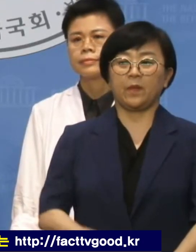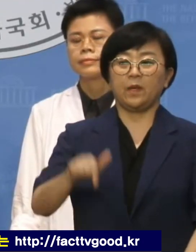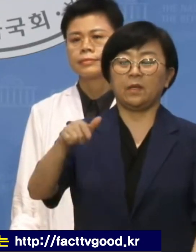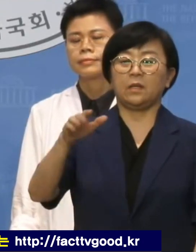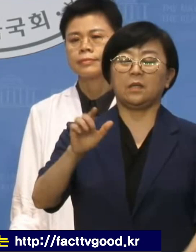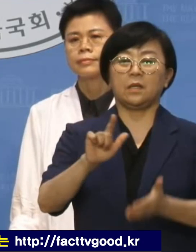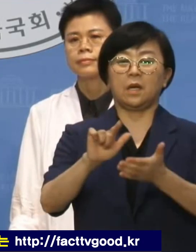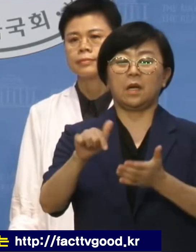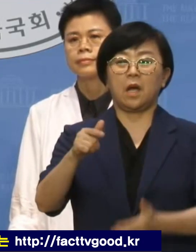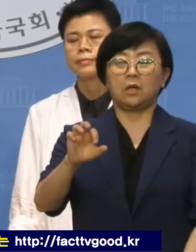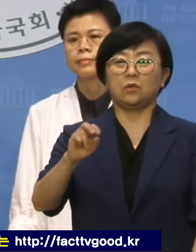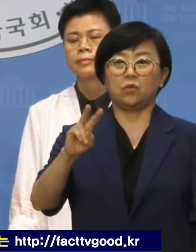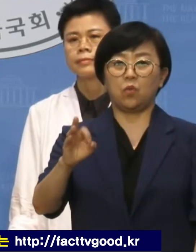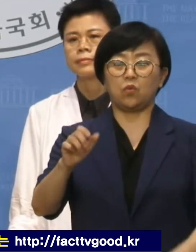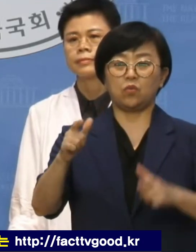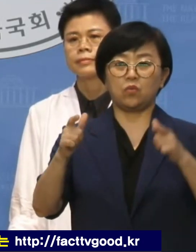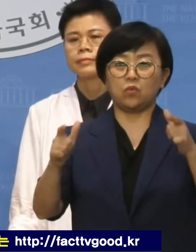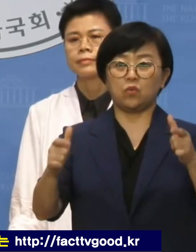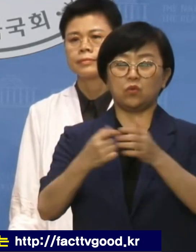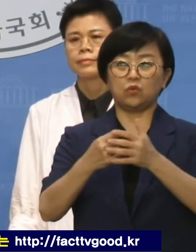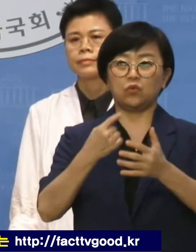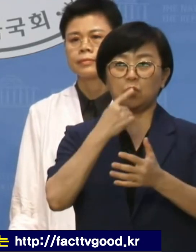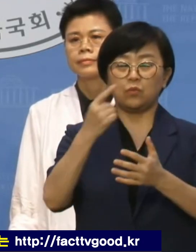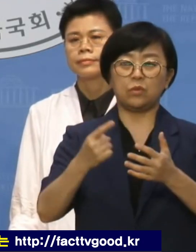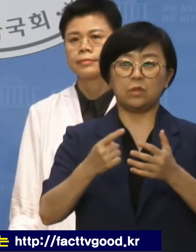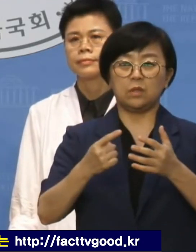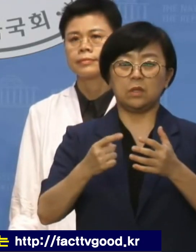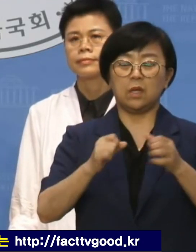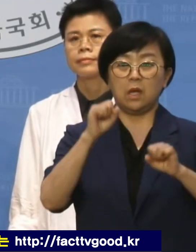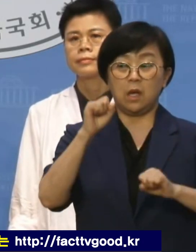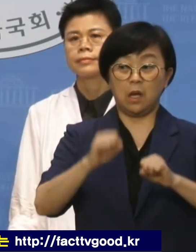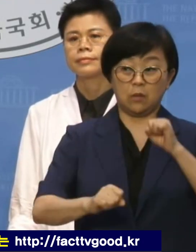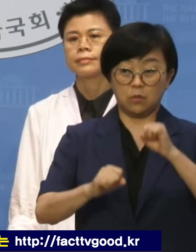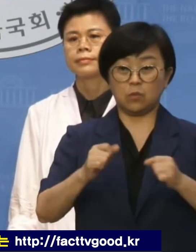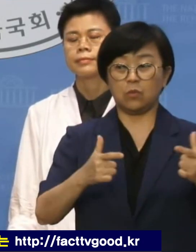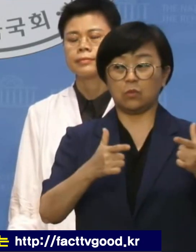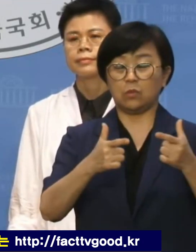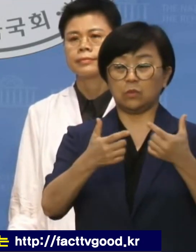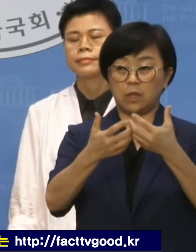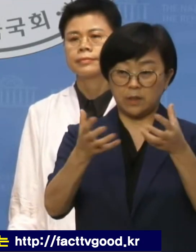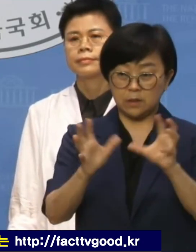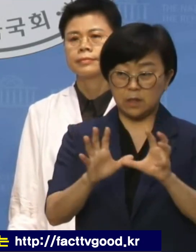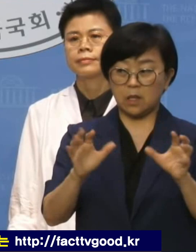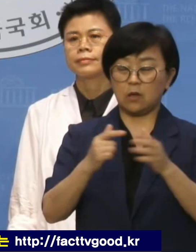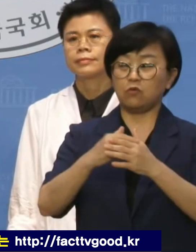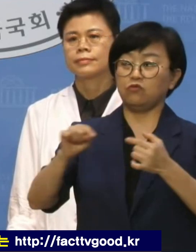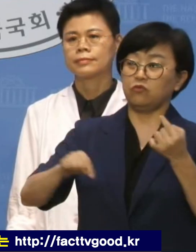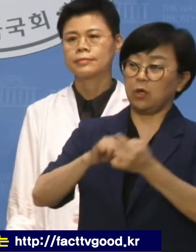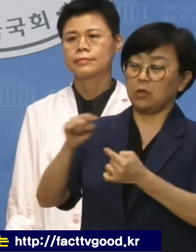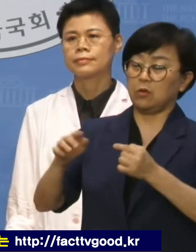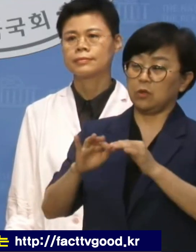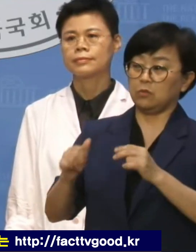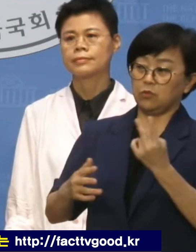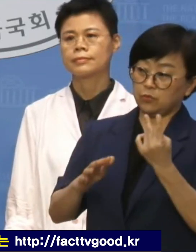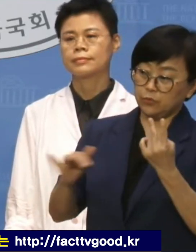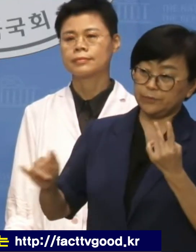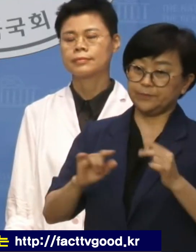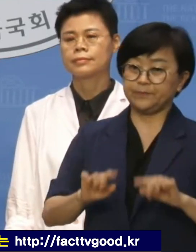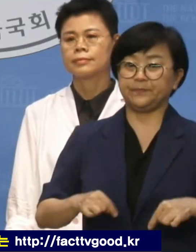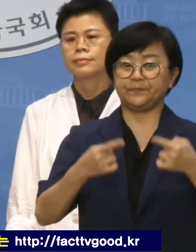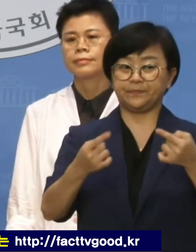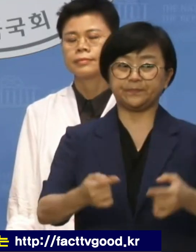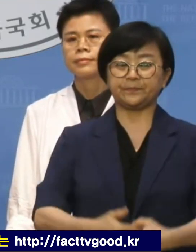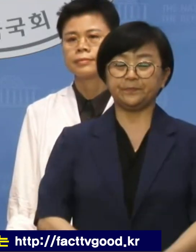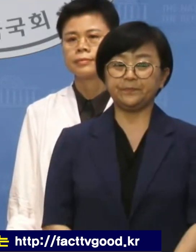강동구 주민 강동촛불행동단체의 김상우 공동대표님, 이윤미 운영위원님 오셨습니다.